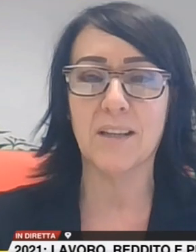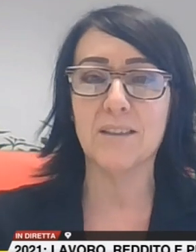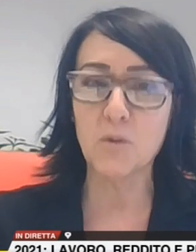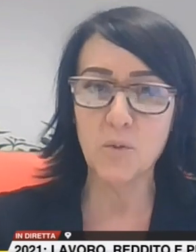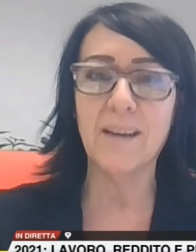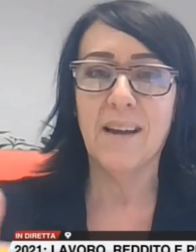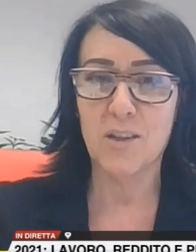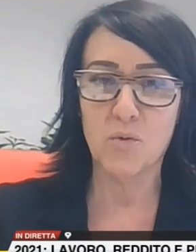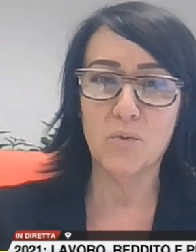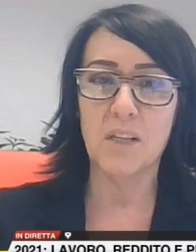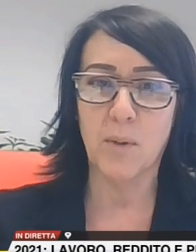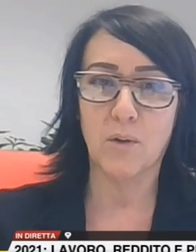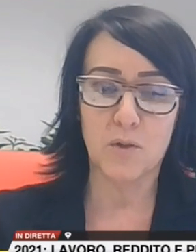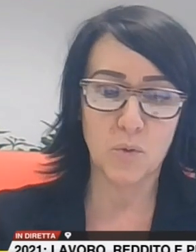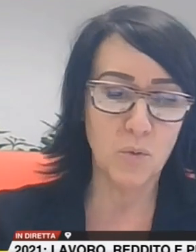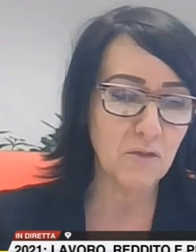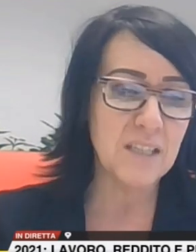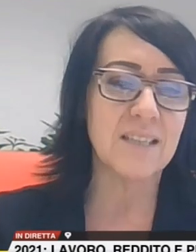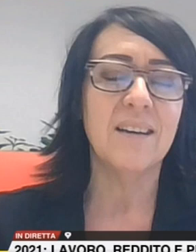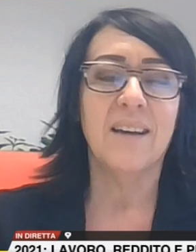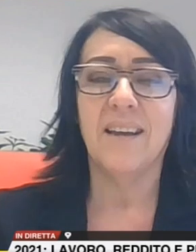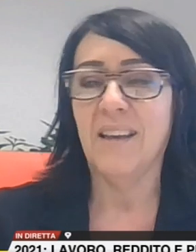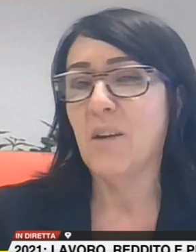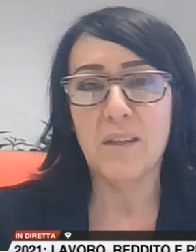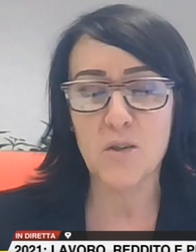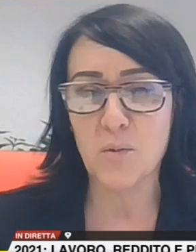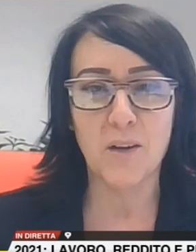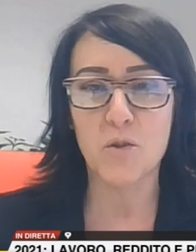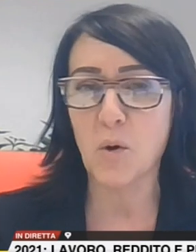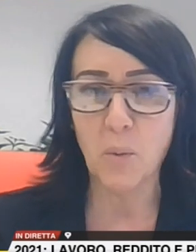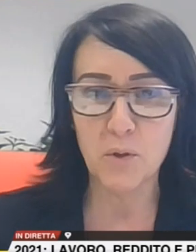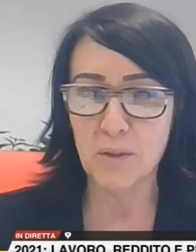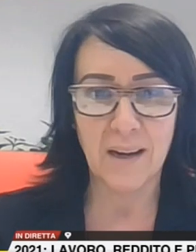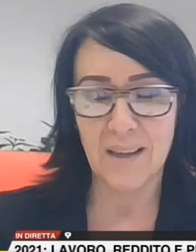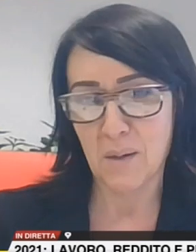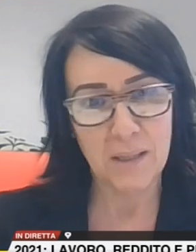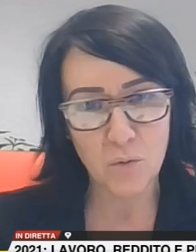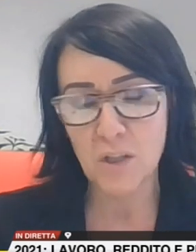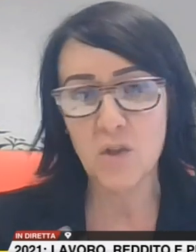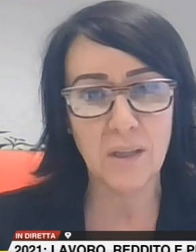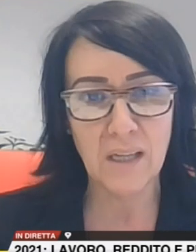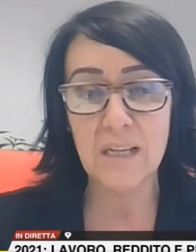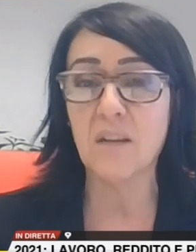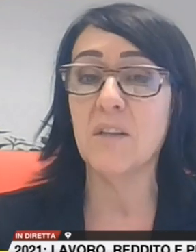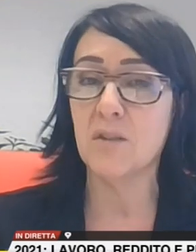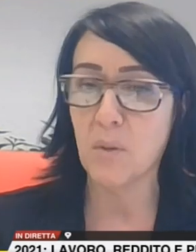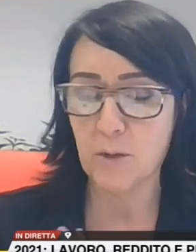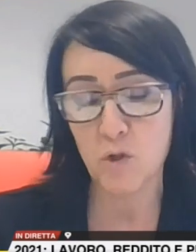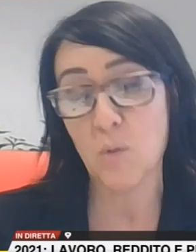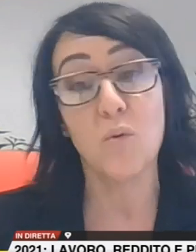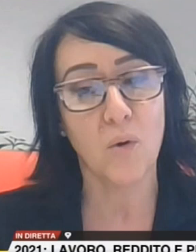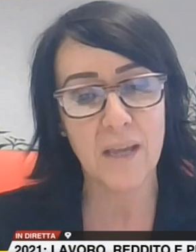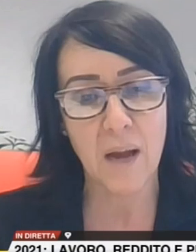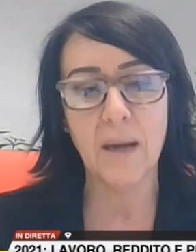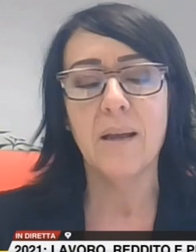siamo a 32 aggiunti rispetto alla struttura fissa, e quindi insomma è nostro compito dare chiaramente a tutti i cittadini il servizio. Ripeto,